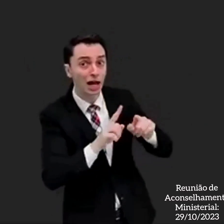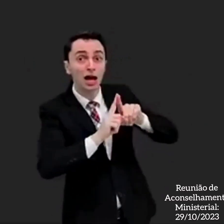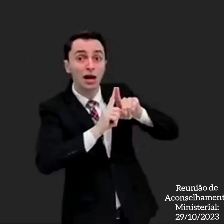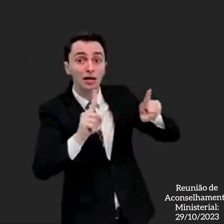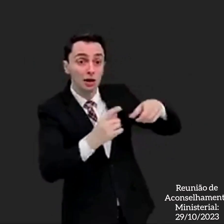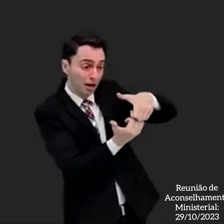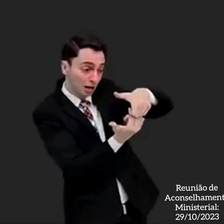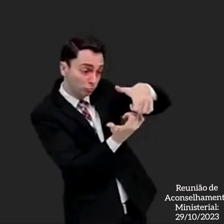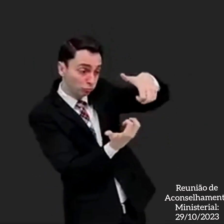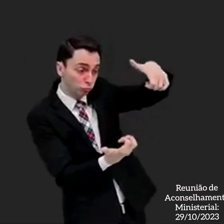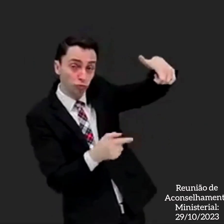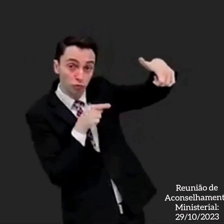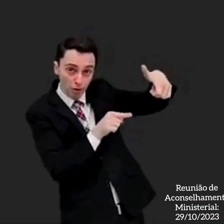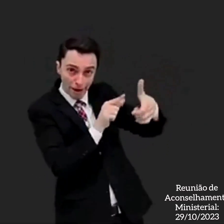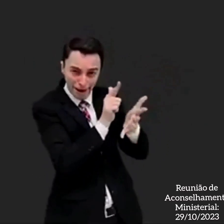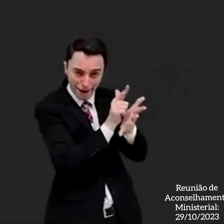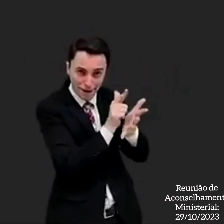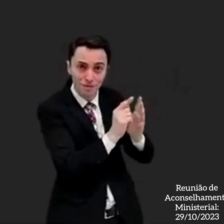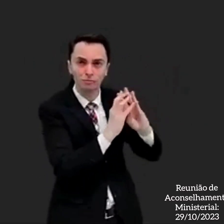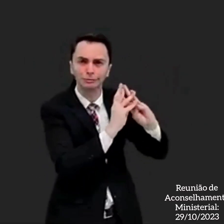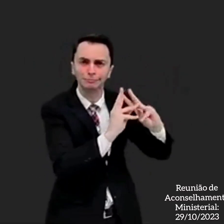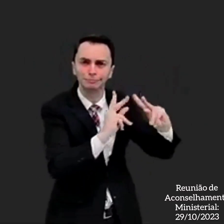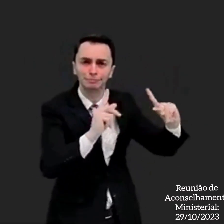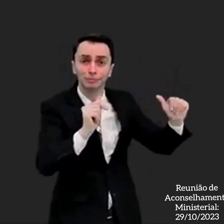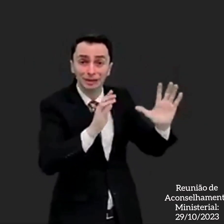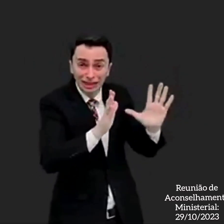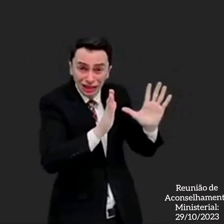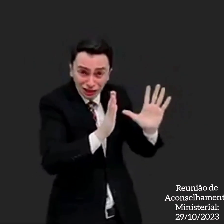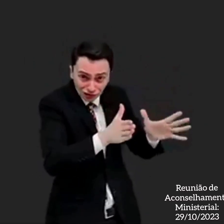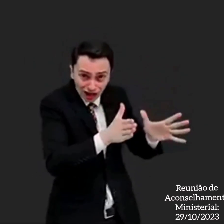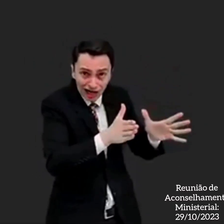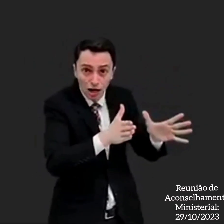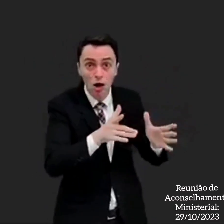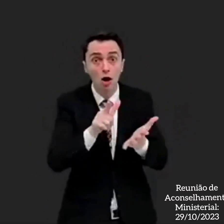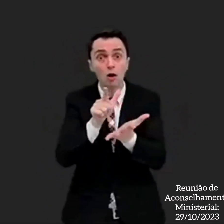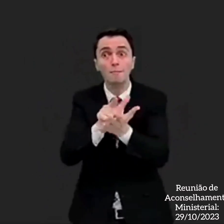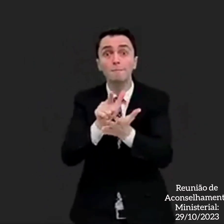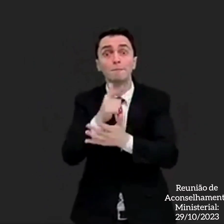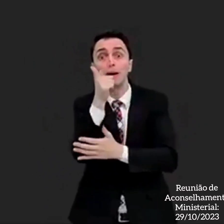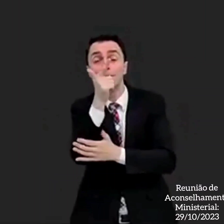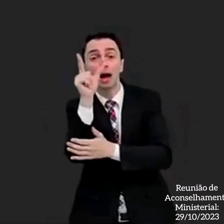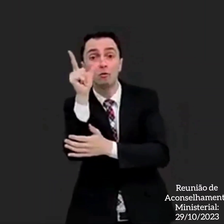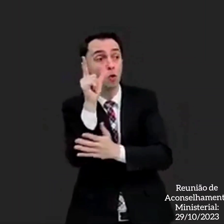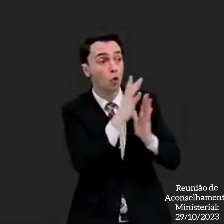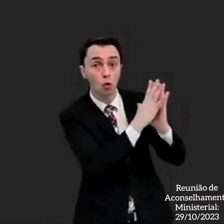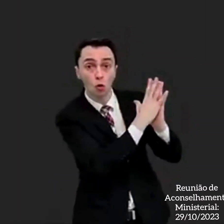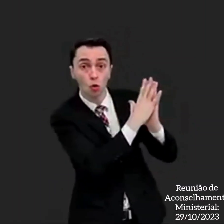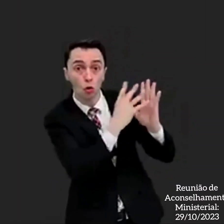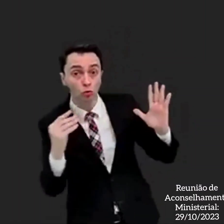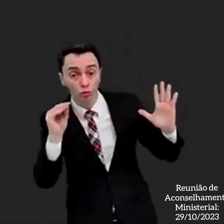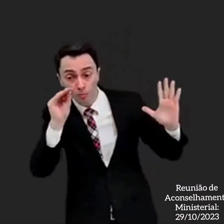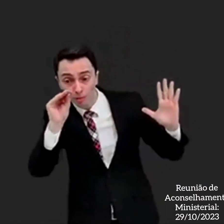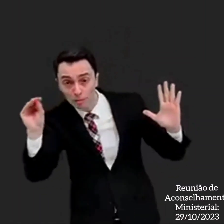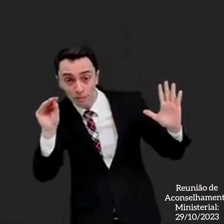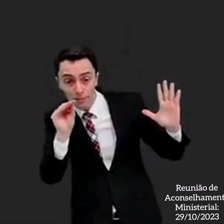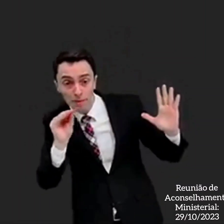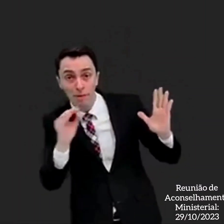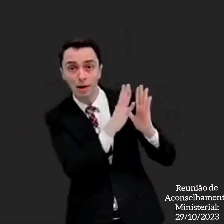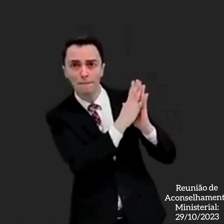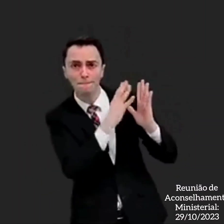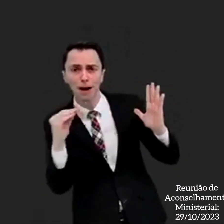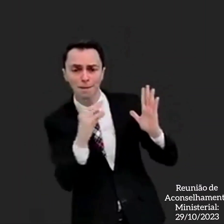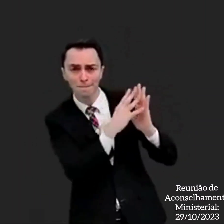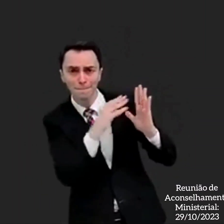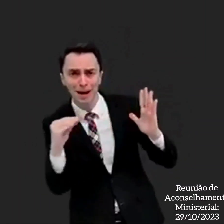não existem mais, nos restam alguns milhares de cópias totalmente